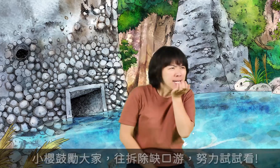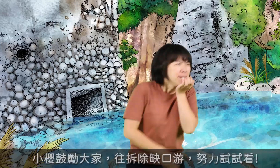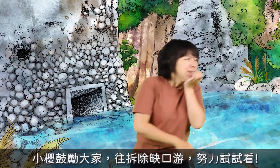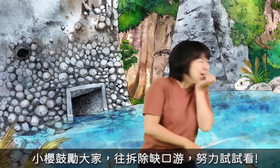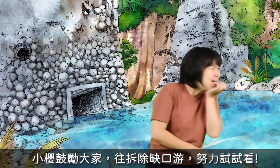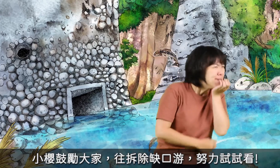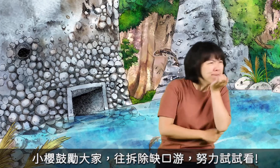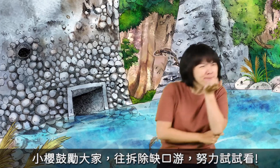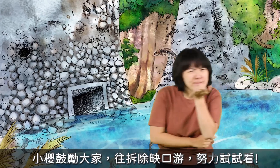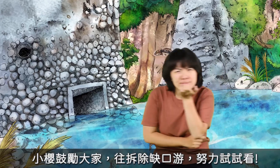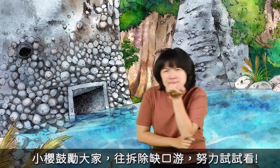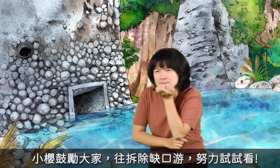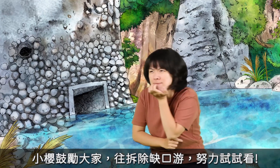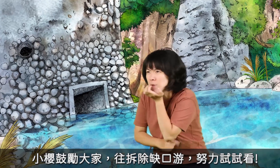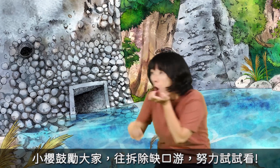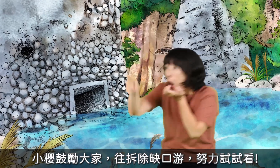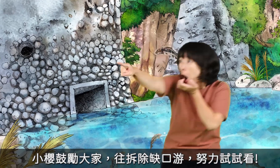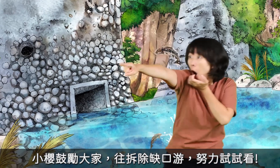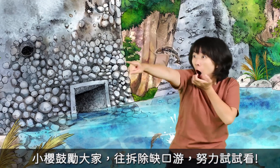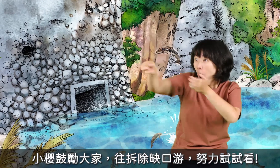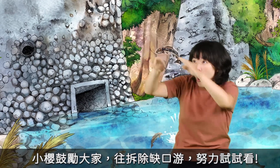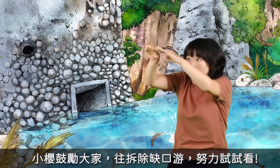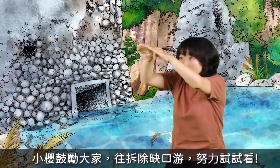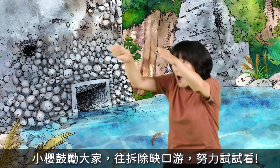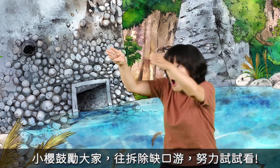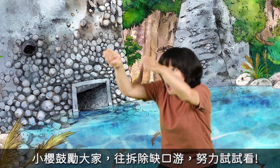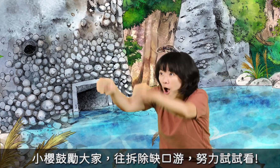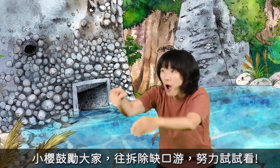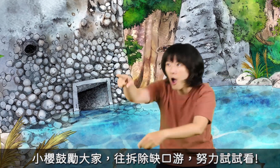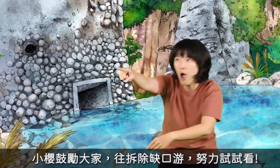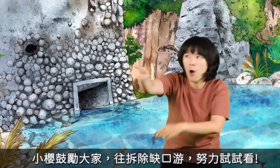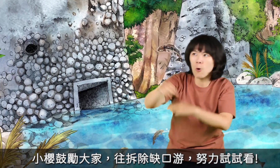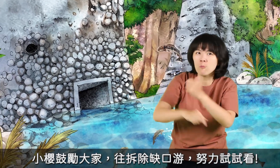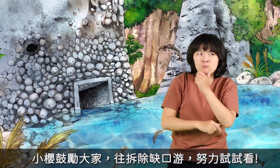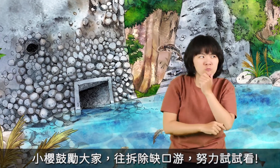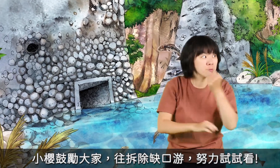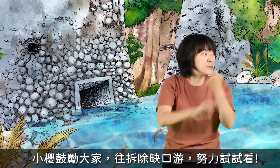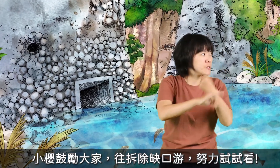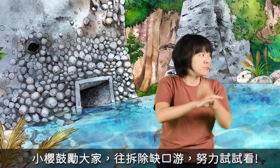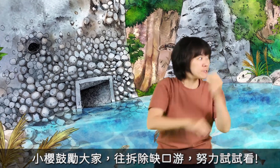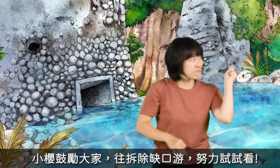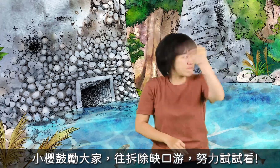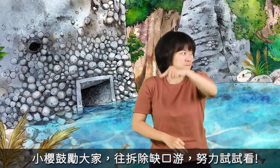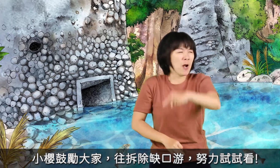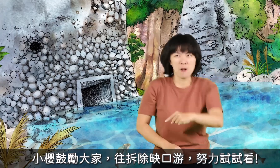了。小鹰鼓励大家往拆除缺口游，努力试试看。